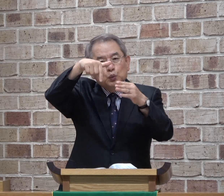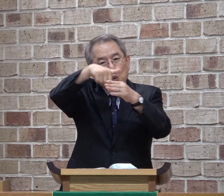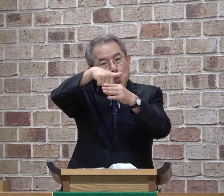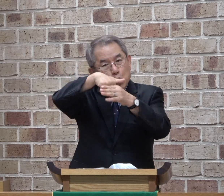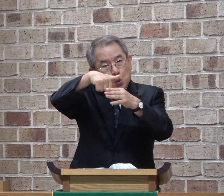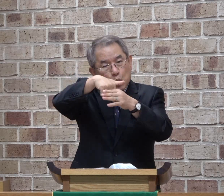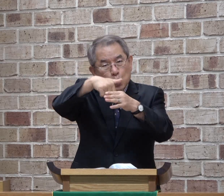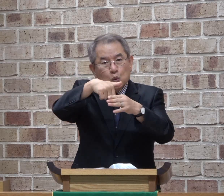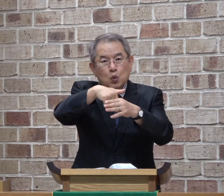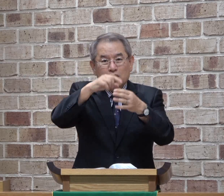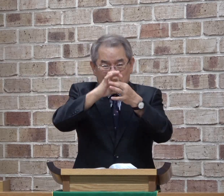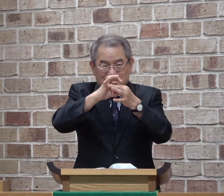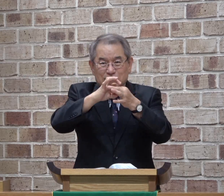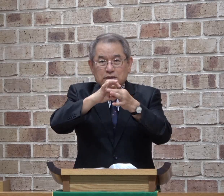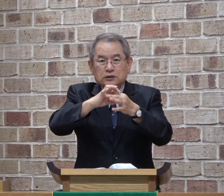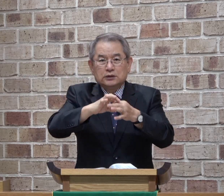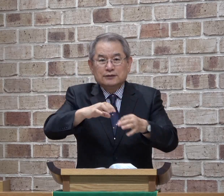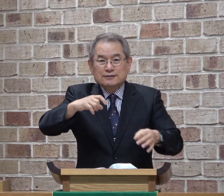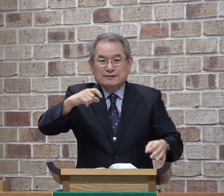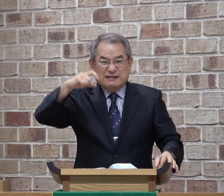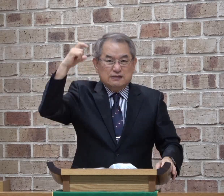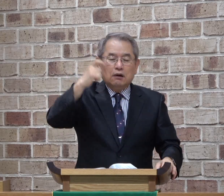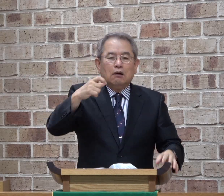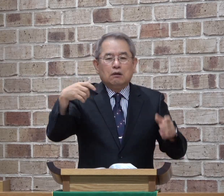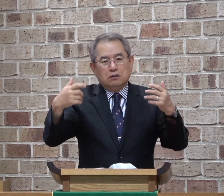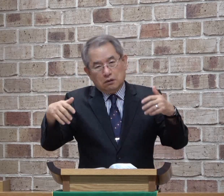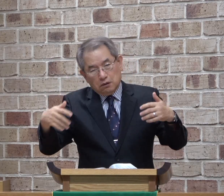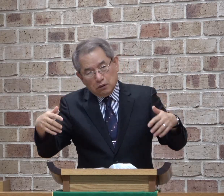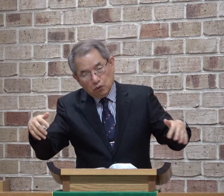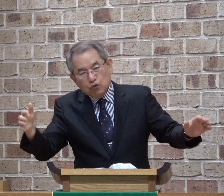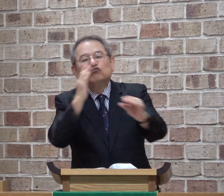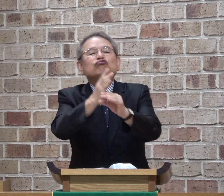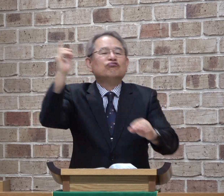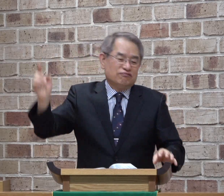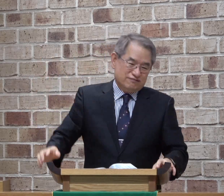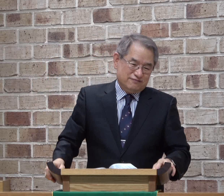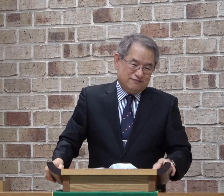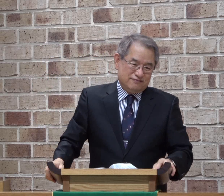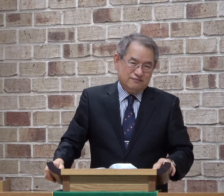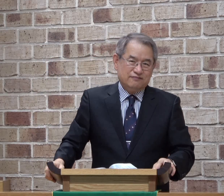지금 미국은 기독교적인 강한 의식들이 지금 약해지고 있습니다.